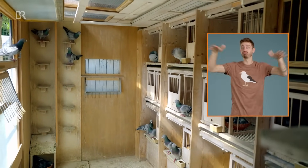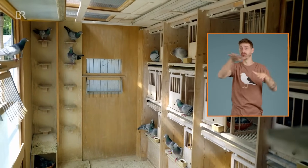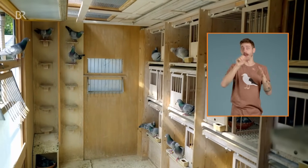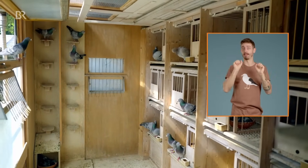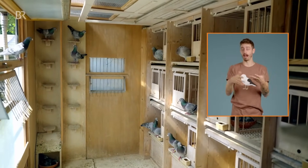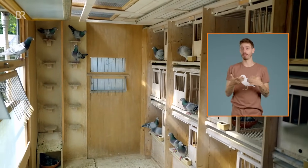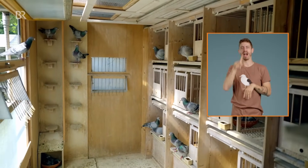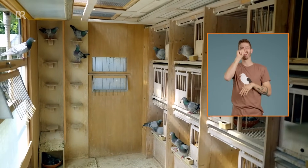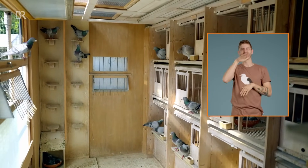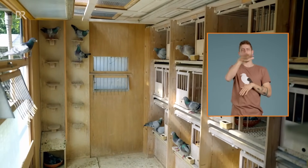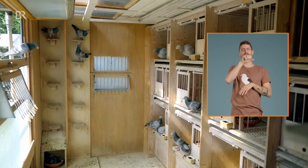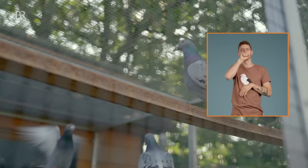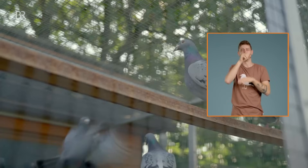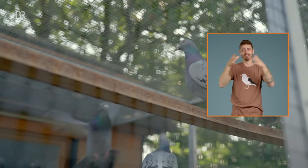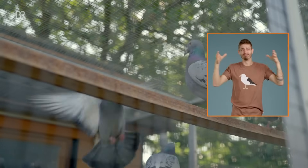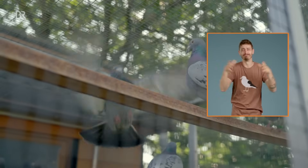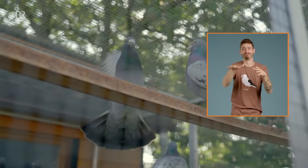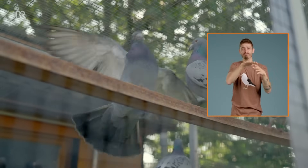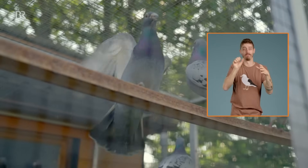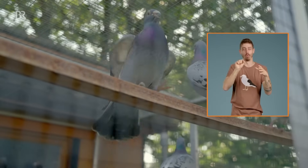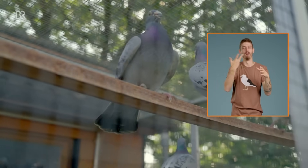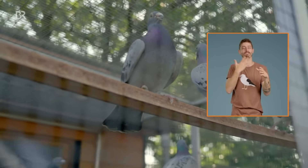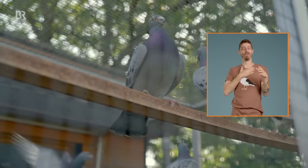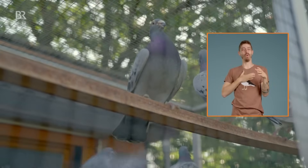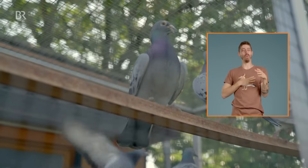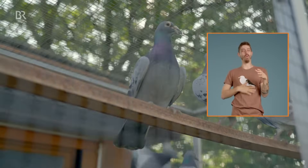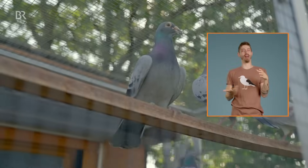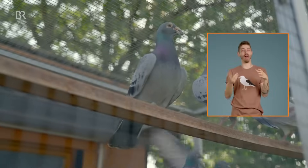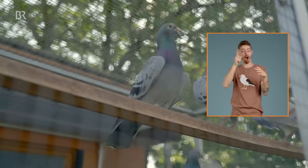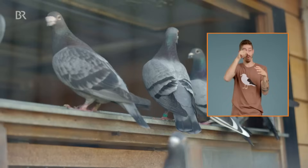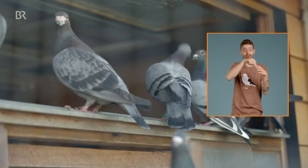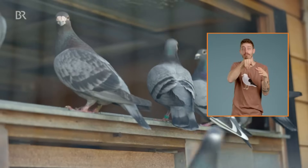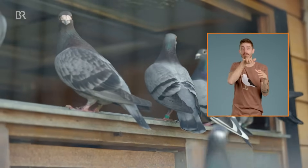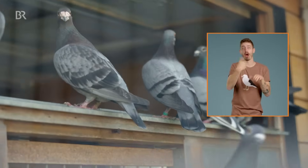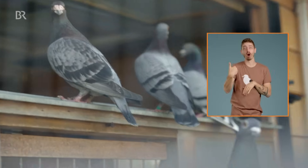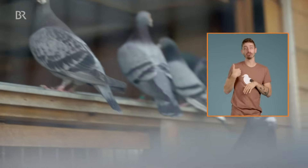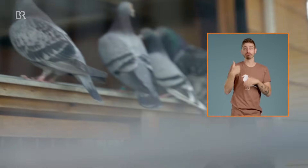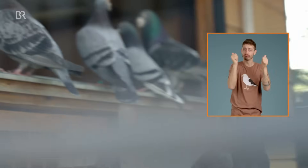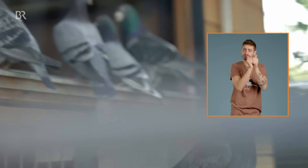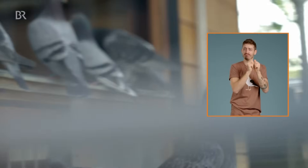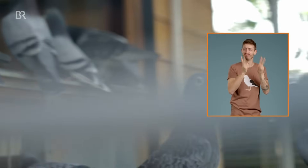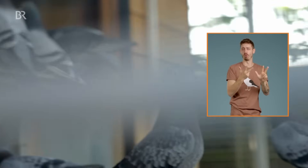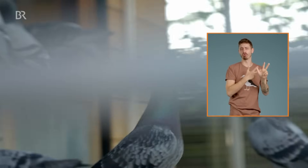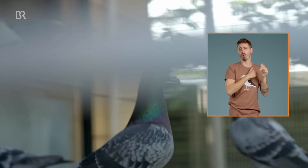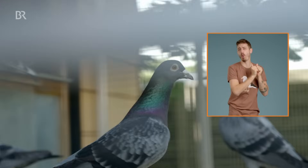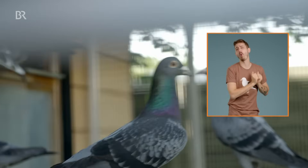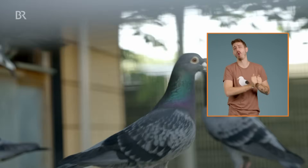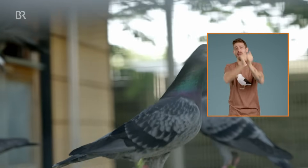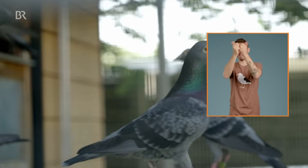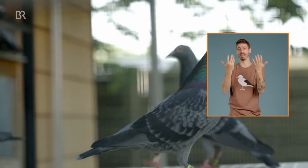gesellig. Ganz wichtig ist ihnen ihr Partner, dem sie ein Leben lang treu bleiben. Aber sie brauchen noch mehr Artgenossen um sich herum. Deshalb sollte